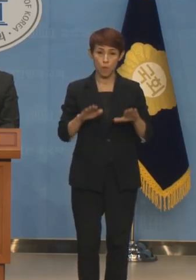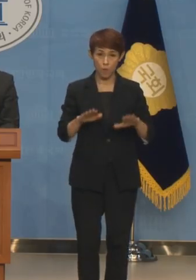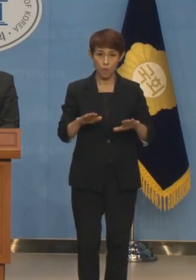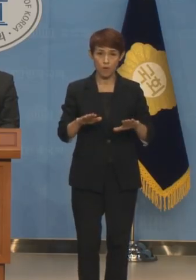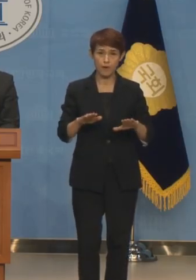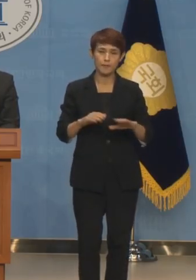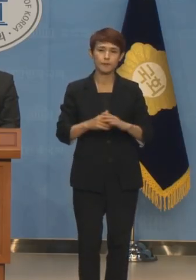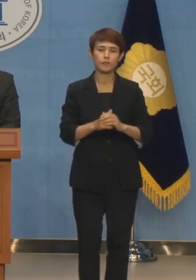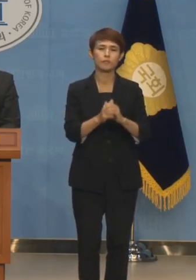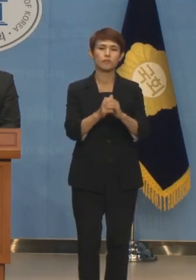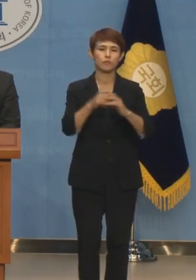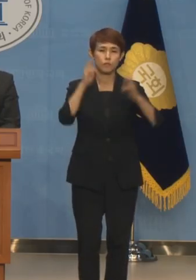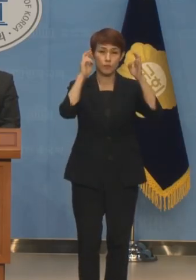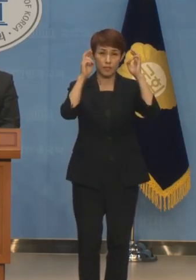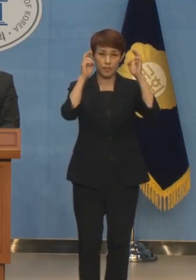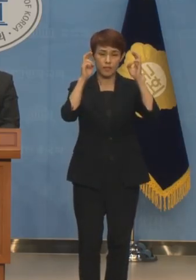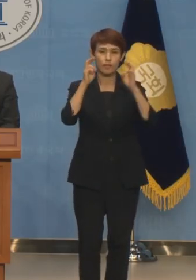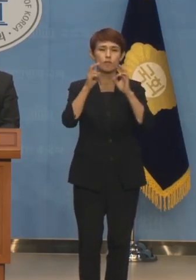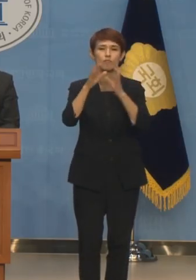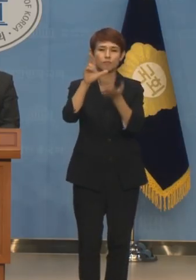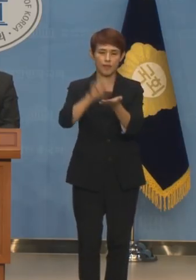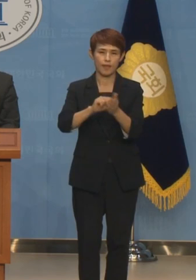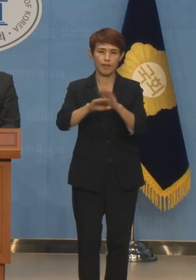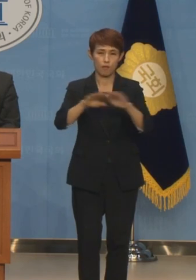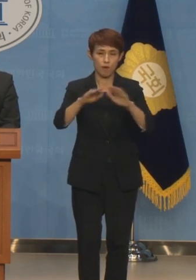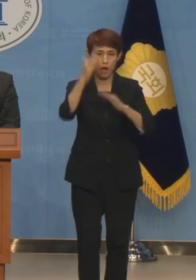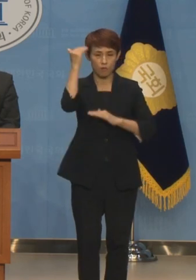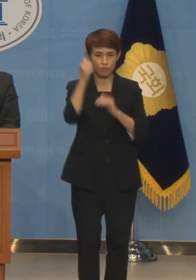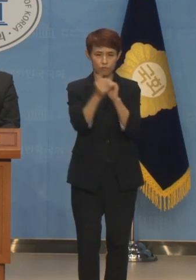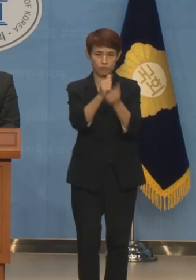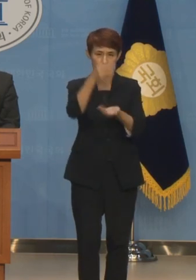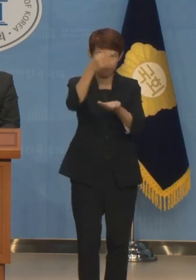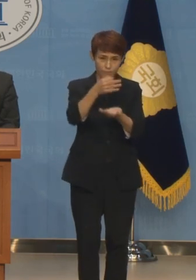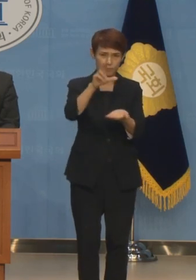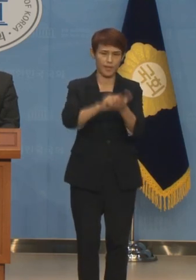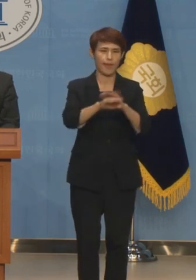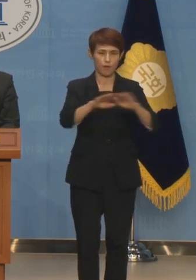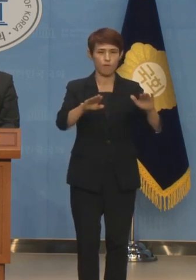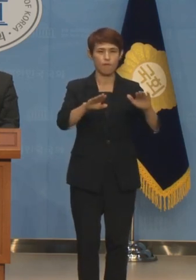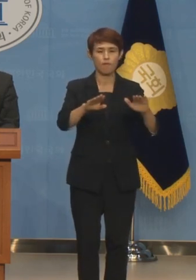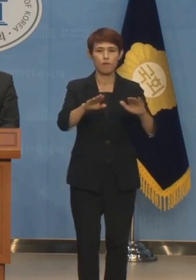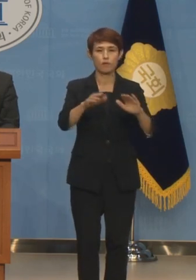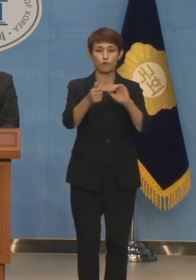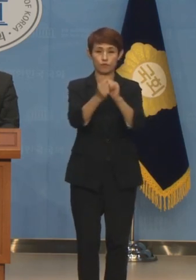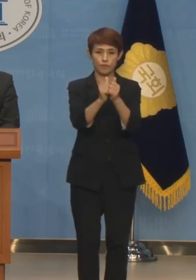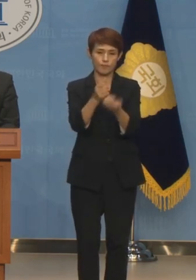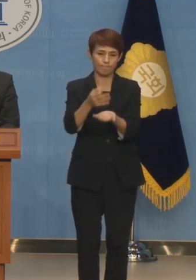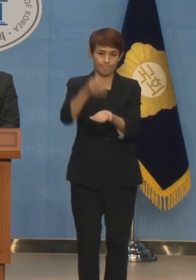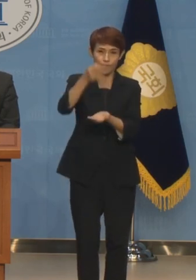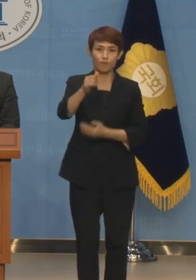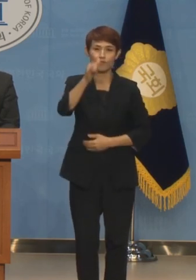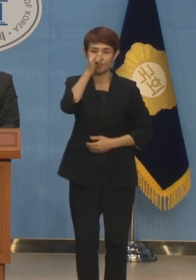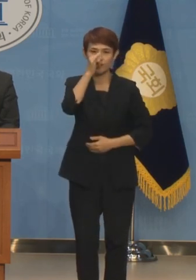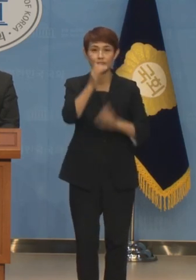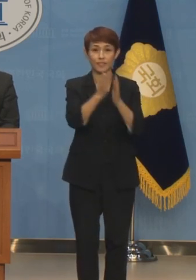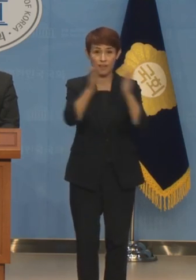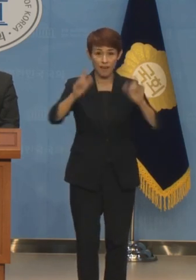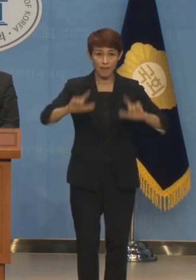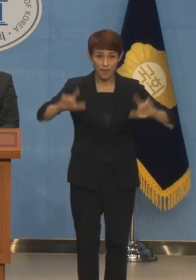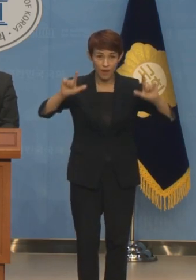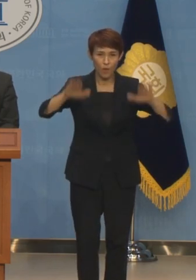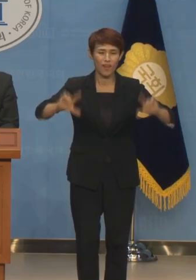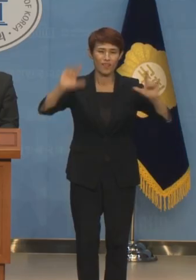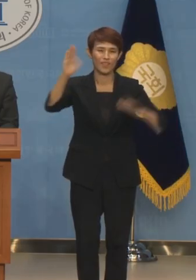구조를 개선하여 코리아 디스카운트를 해소하고 코리아 웰카운트 시대를 여는 시작의 해가 될 수